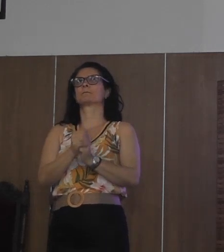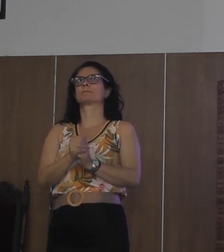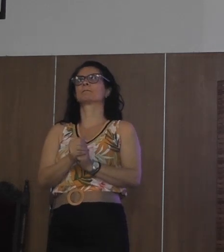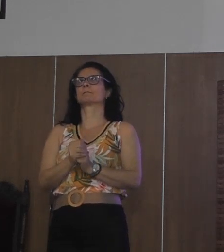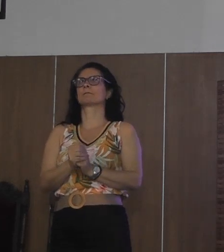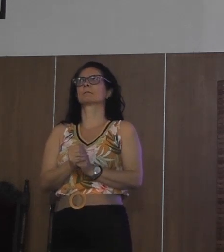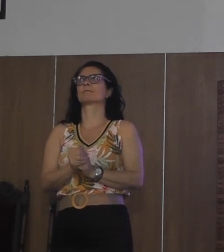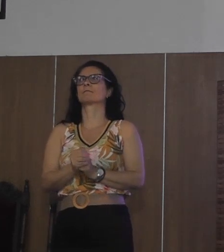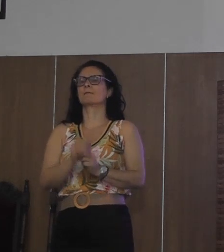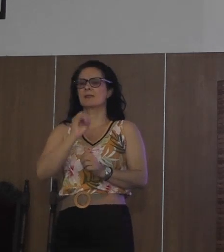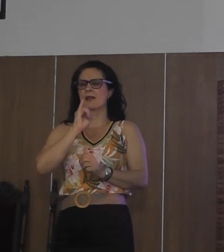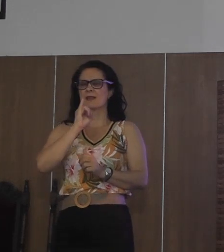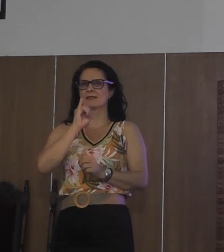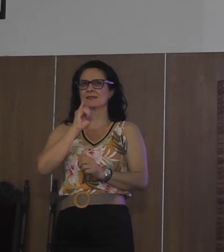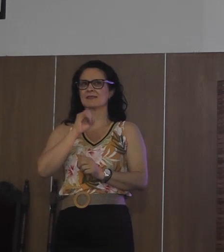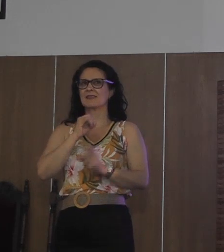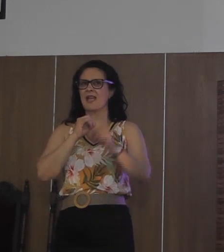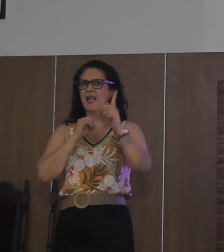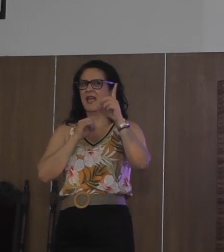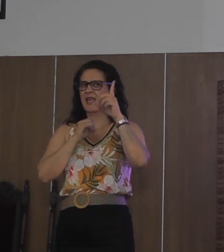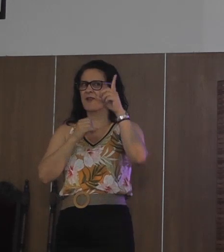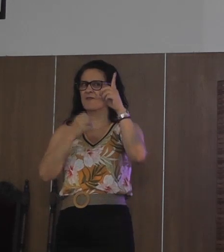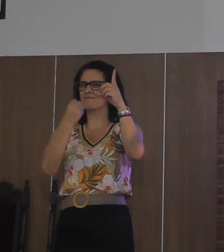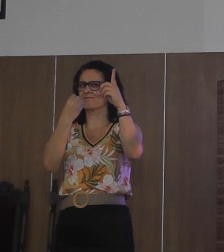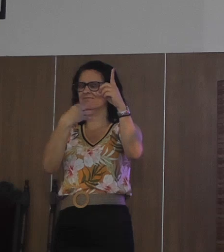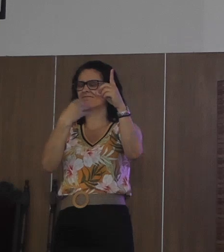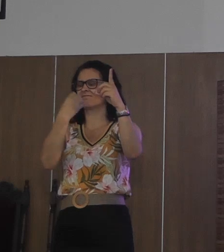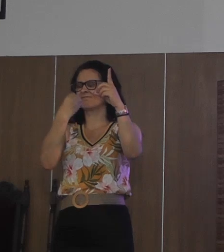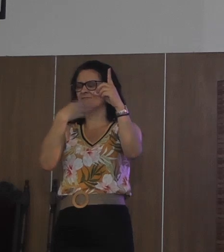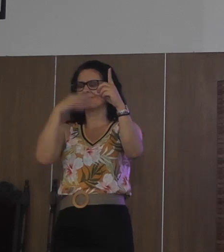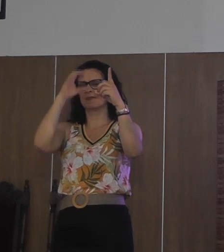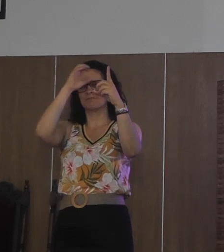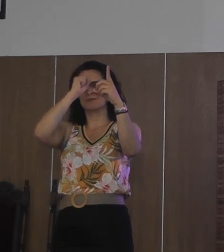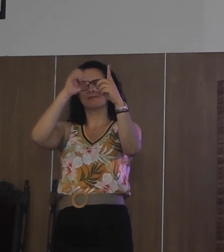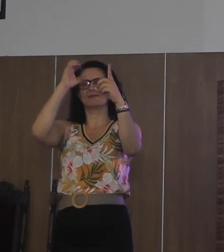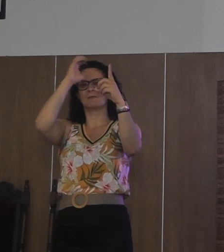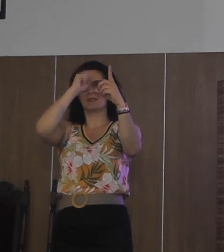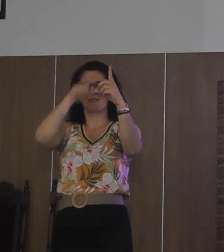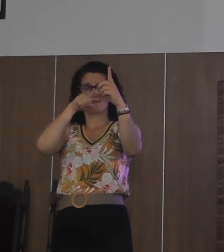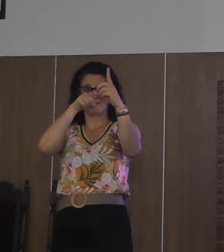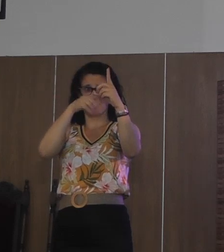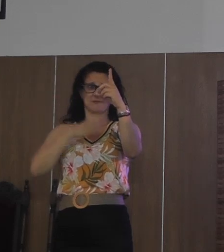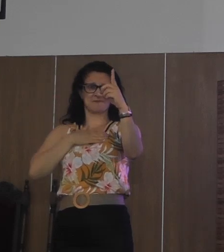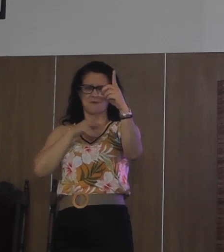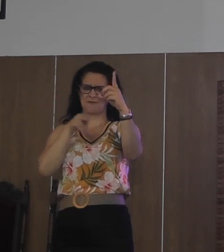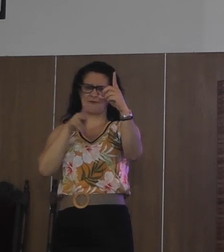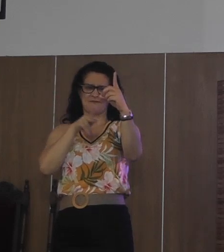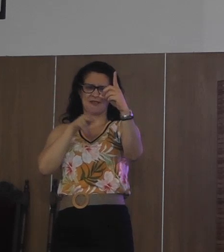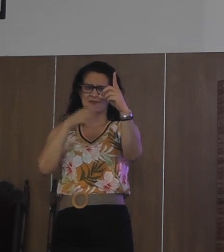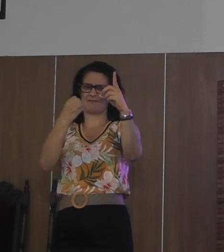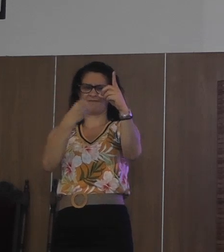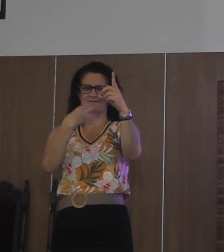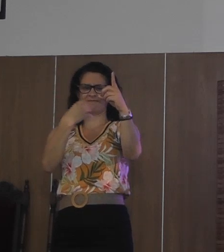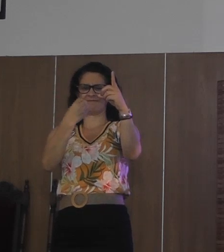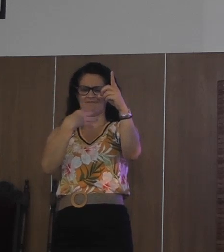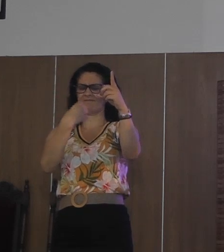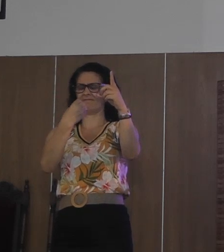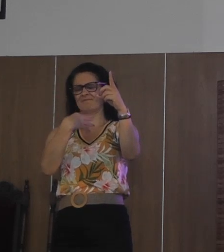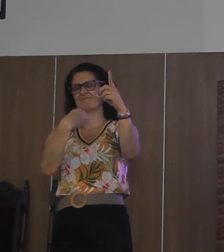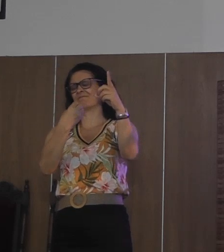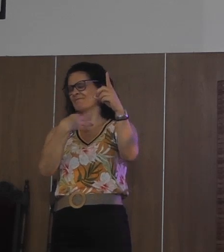quando se está aprendendo com Deus, quando Deus é o nosso professor, quando Deus é o